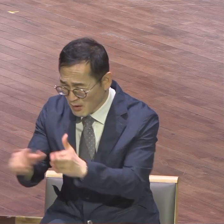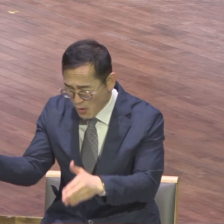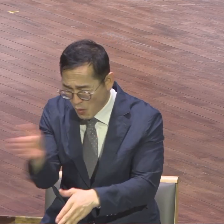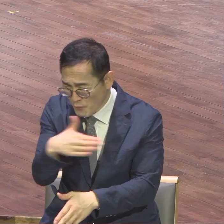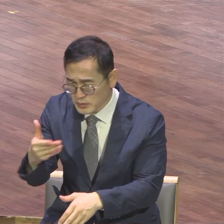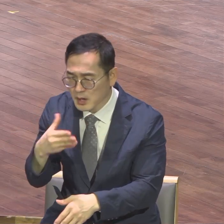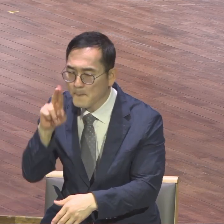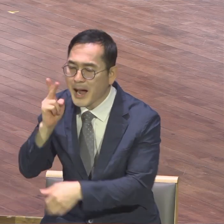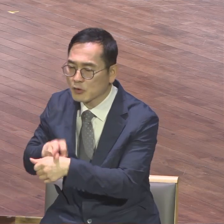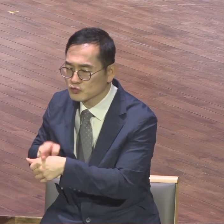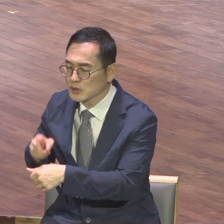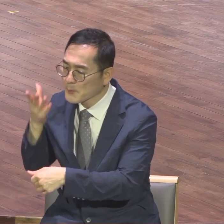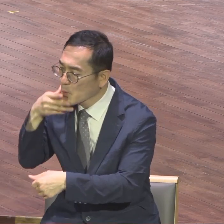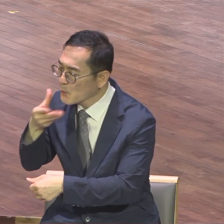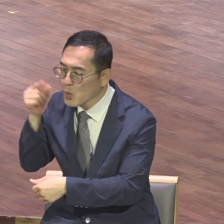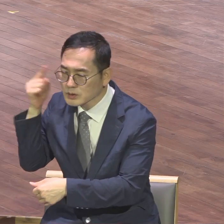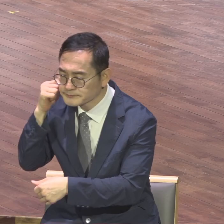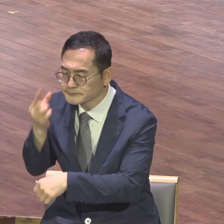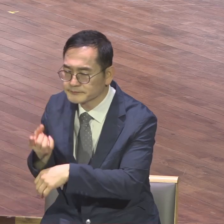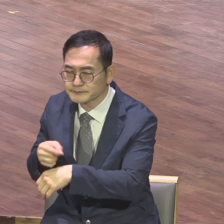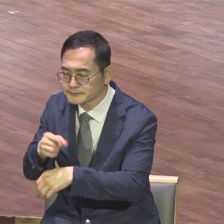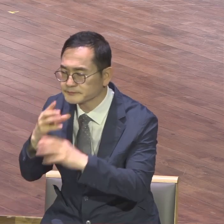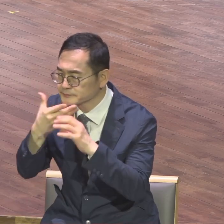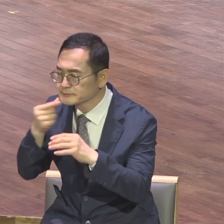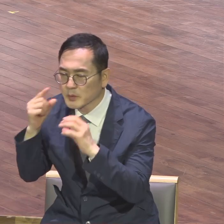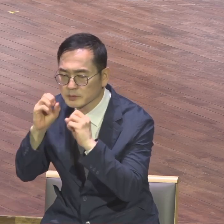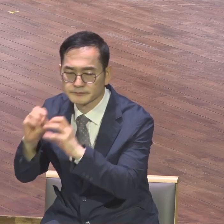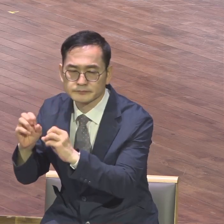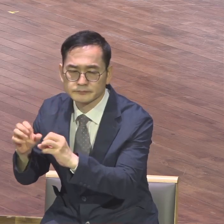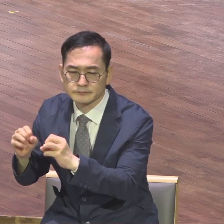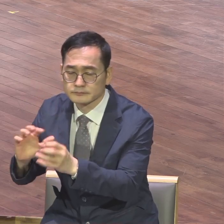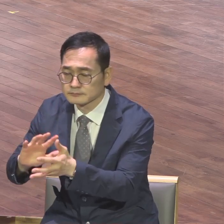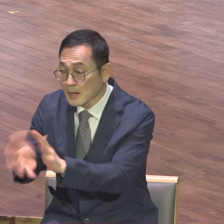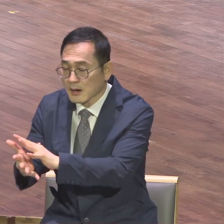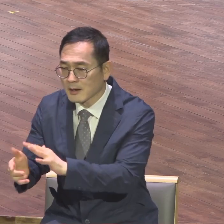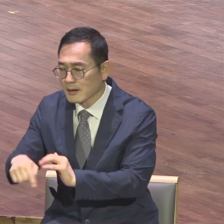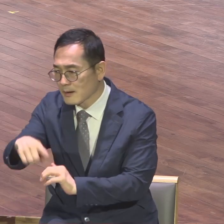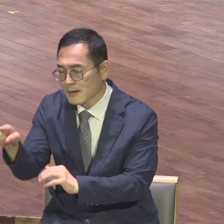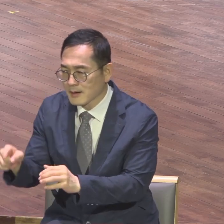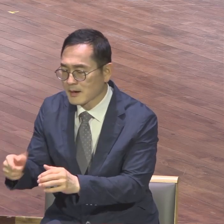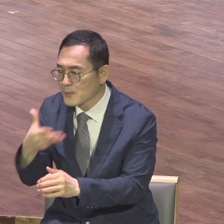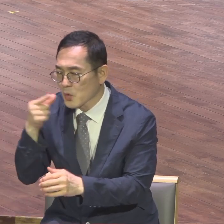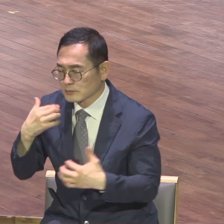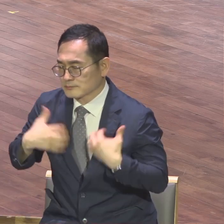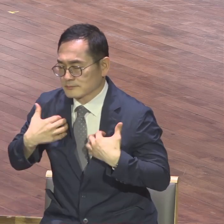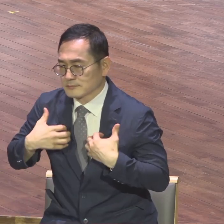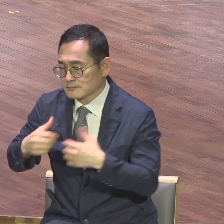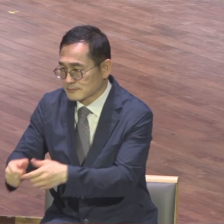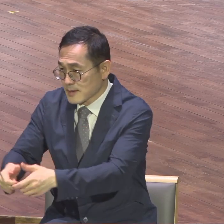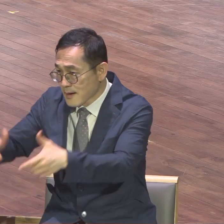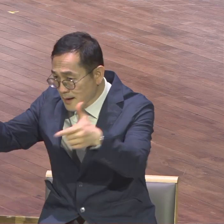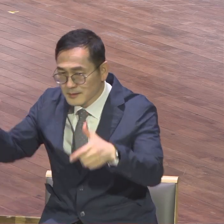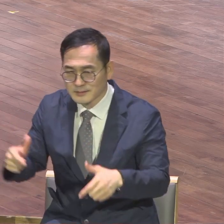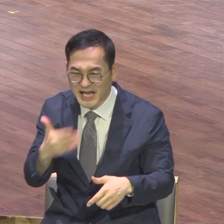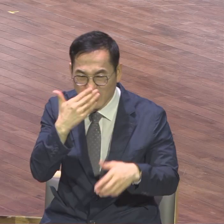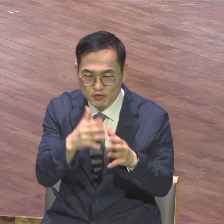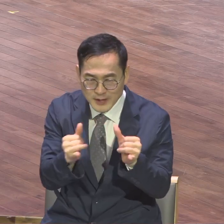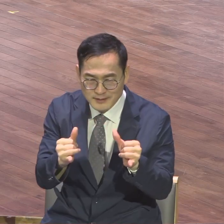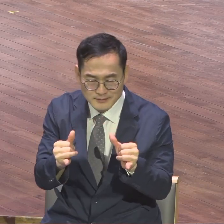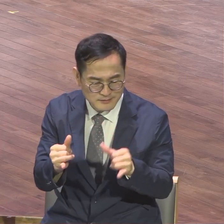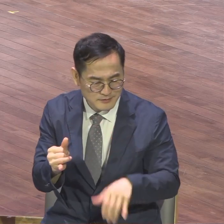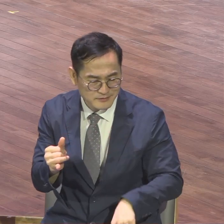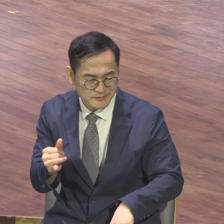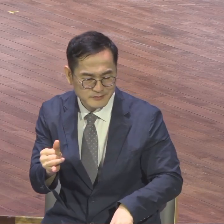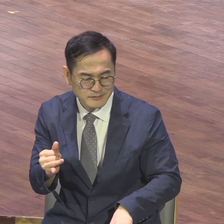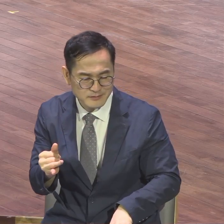유대주의자들은 이런 현장 변화의 보고를 받고 기뻐하기는 커녕 뭐 오히려 막 장터에 있는 불량한